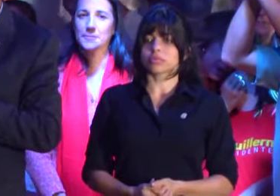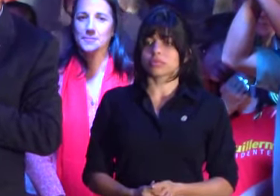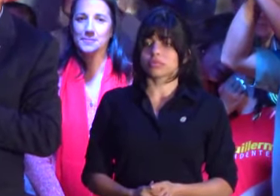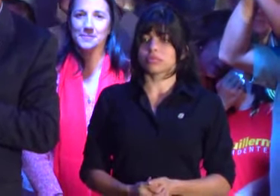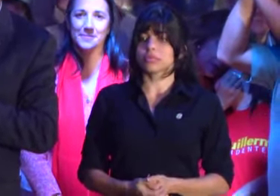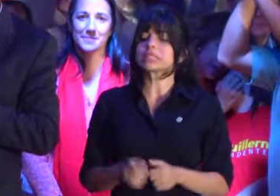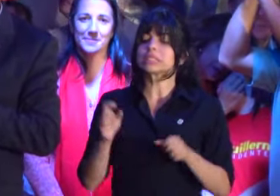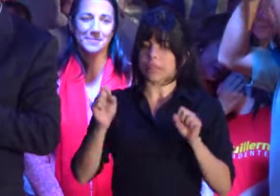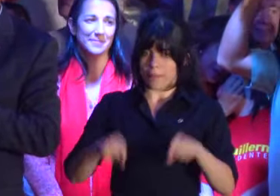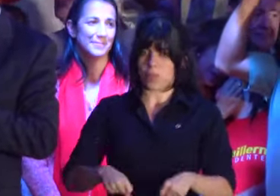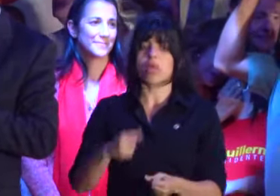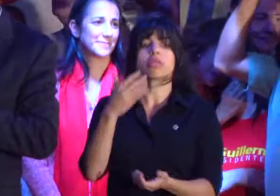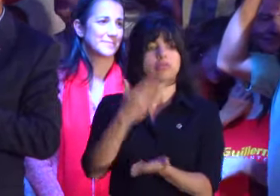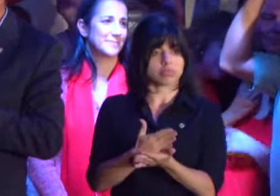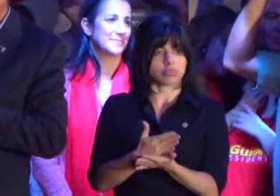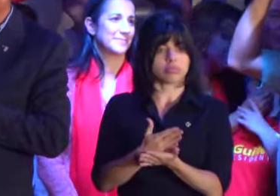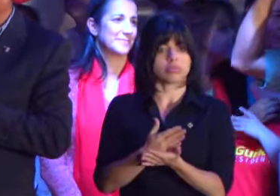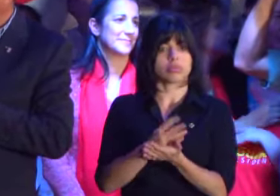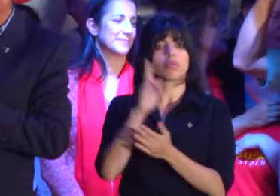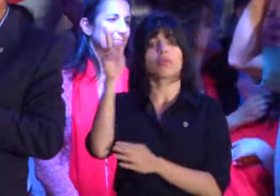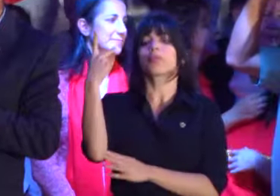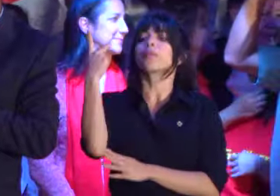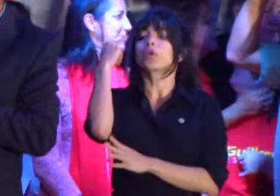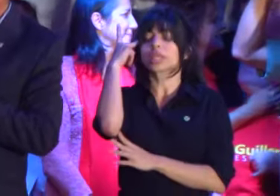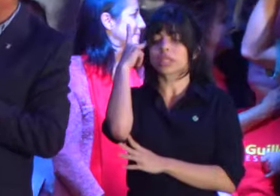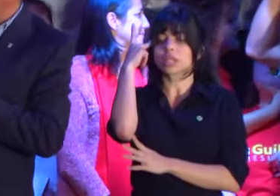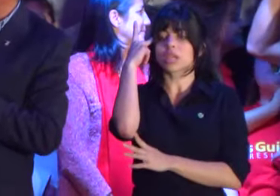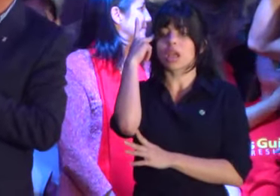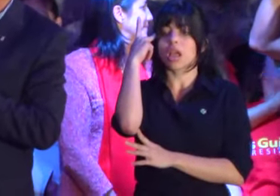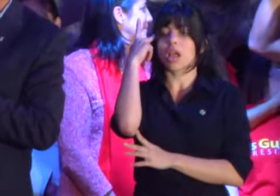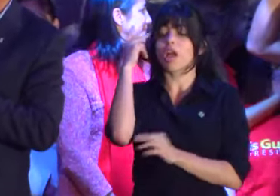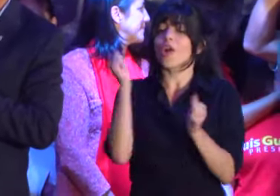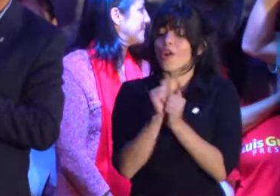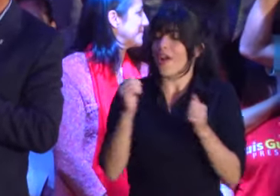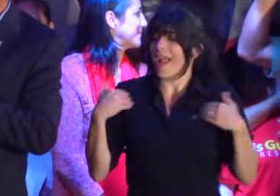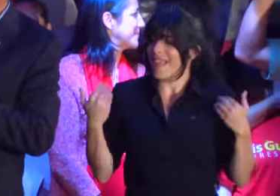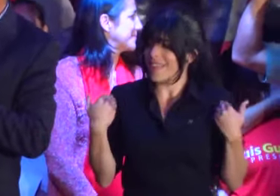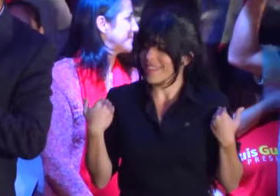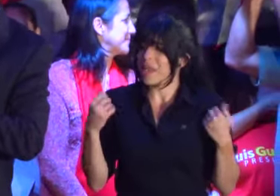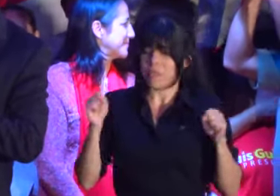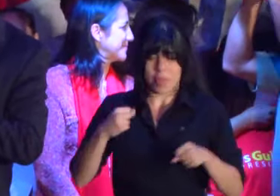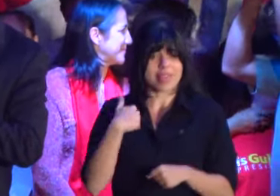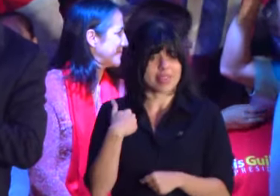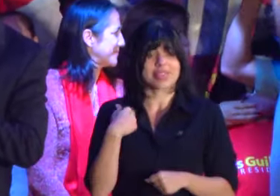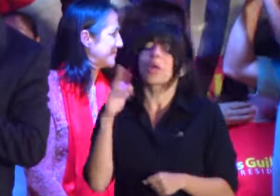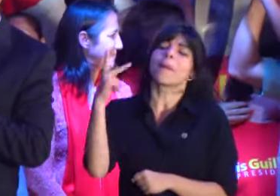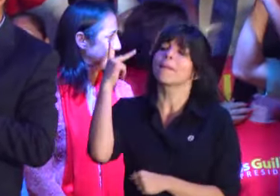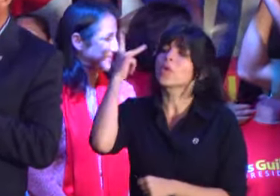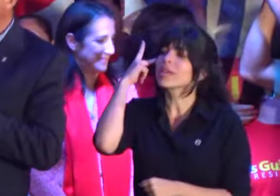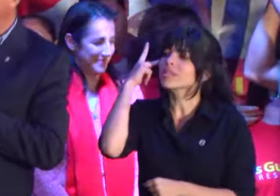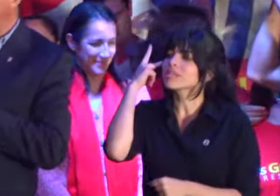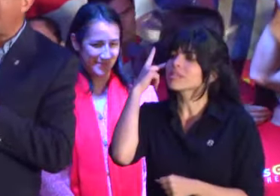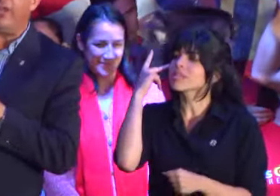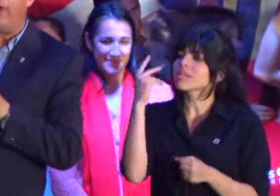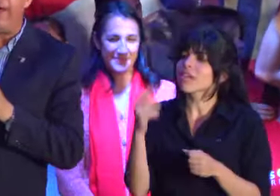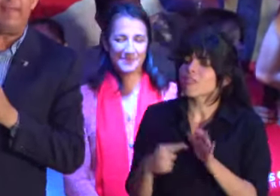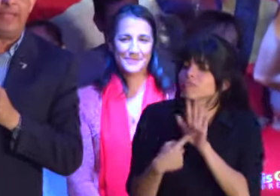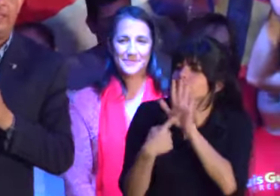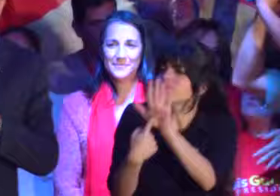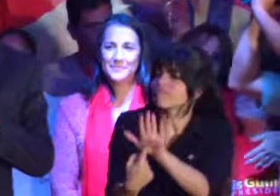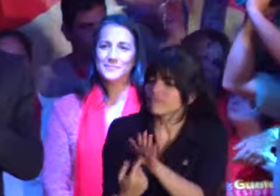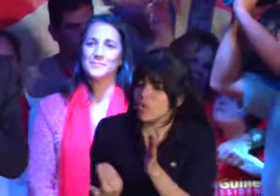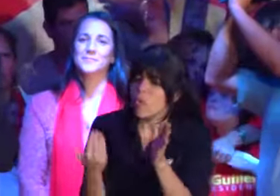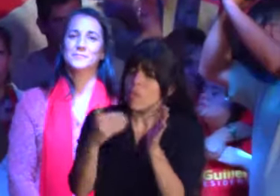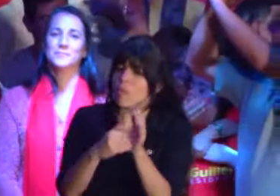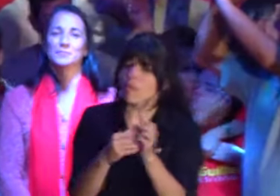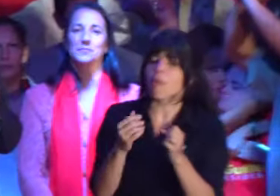Y sí se puede tener una política llena de alegría, una política que redimensione